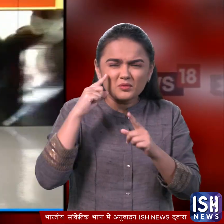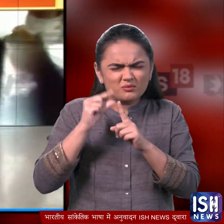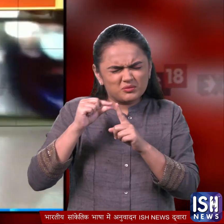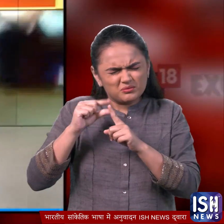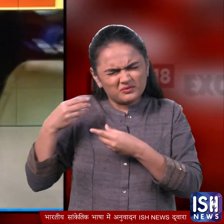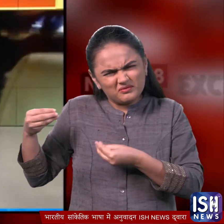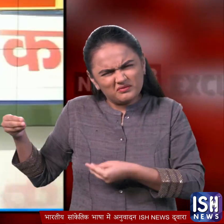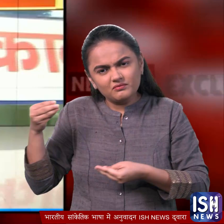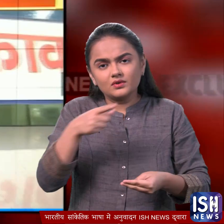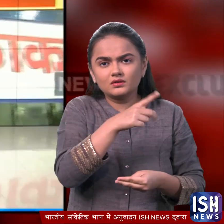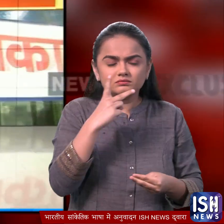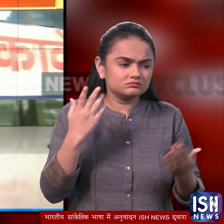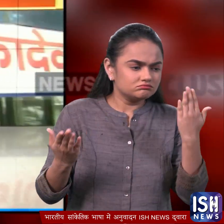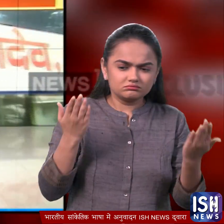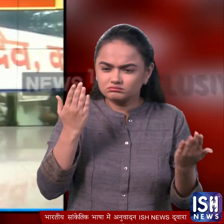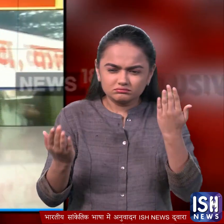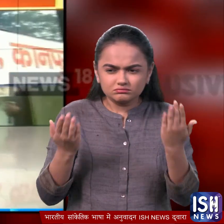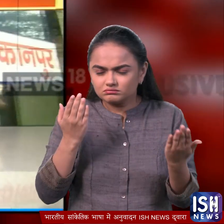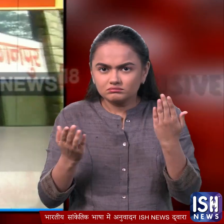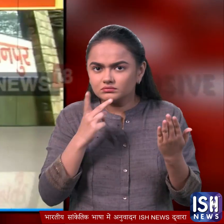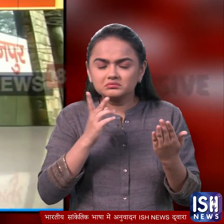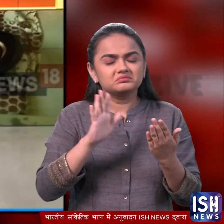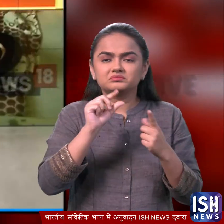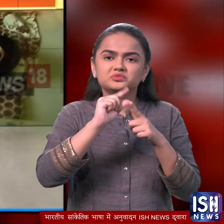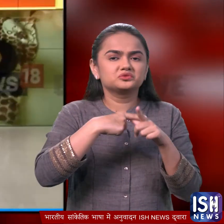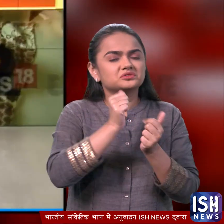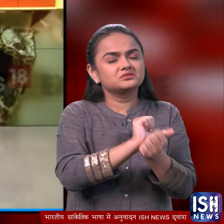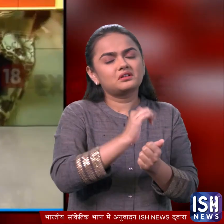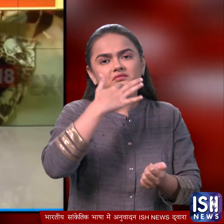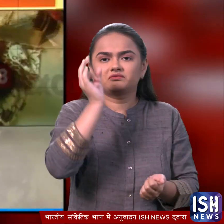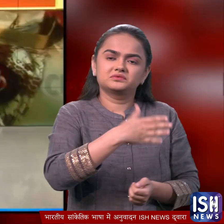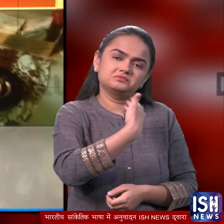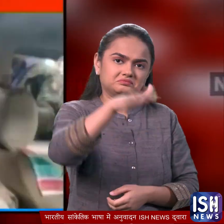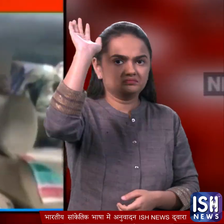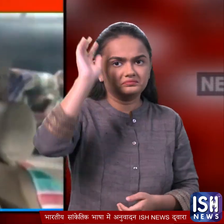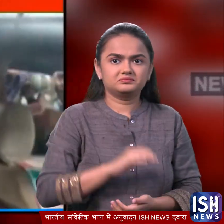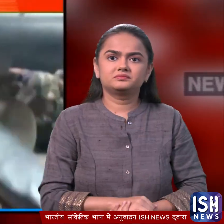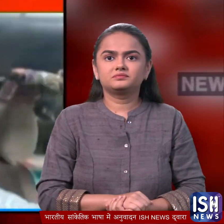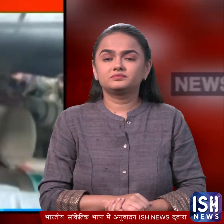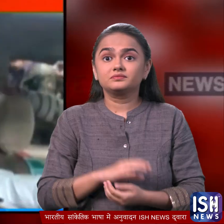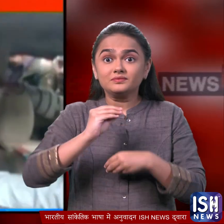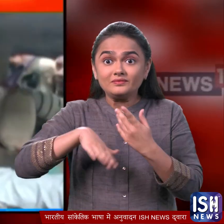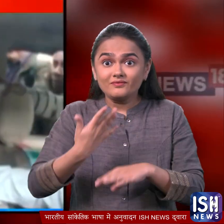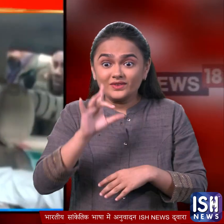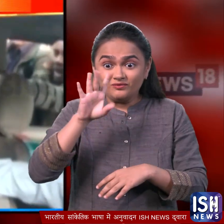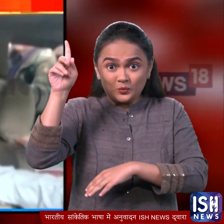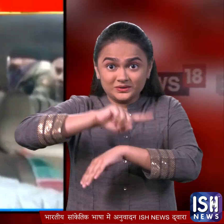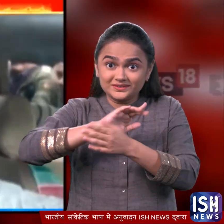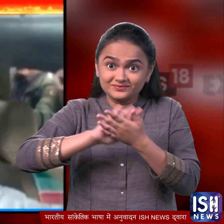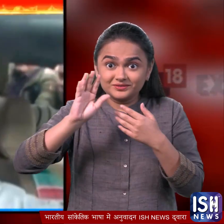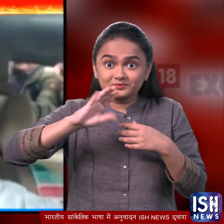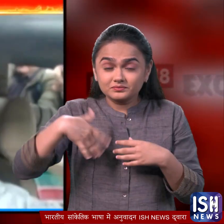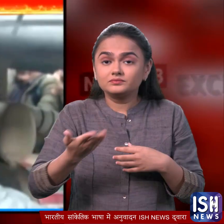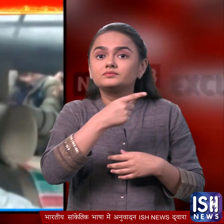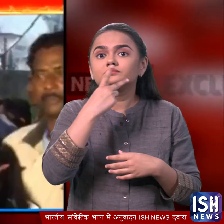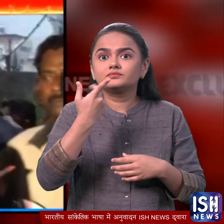में पेश किए गए, लेकिन कोर्ट ने दोनों तरफ की दलीलें सुनने के बाद कारोबारी पीयूष जैन को जेल भेज दिया और 14 दिन बाद